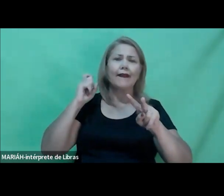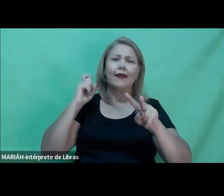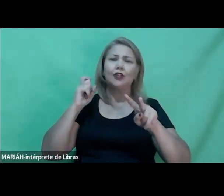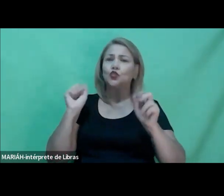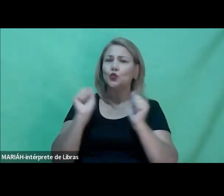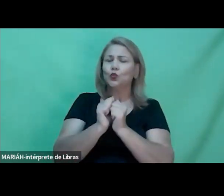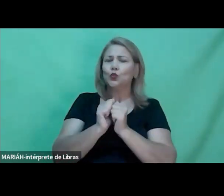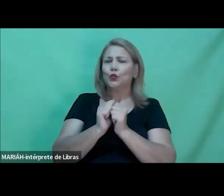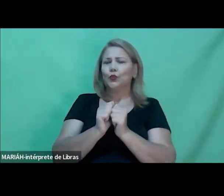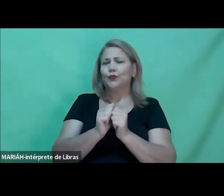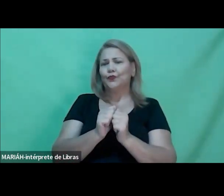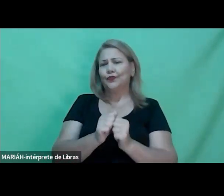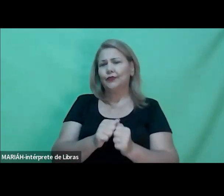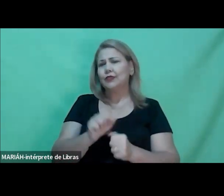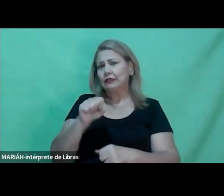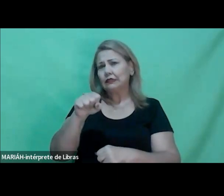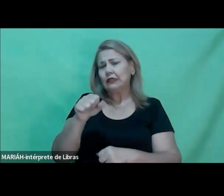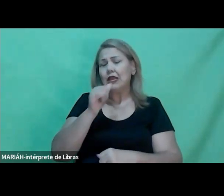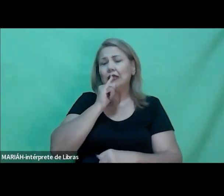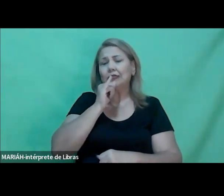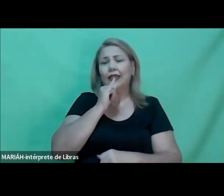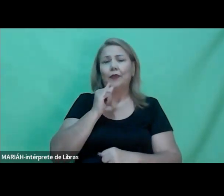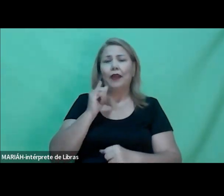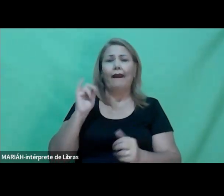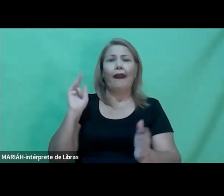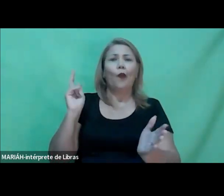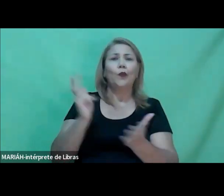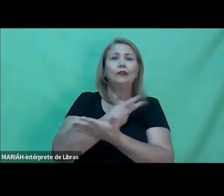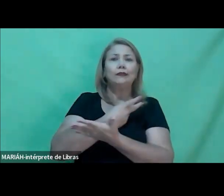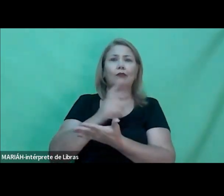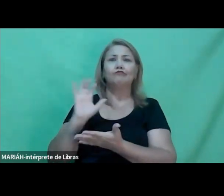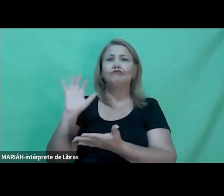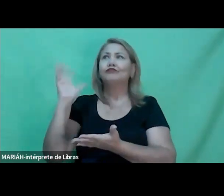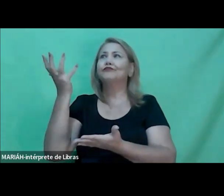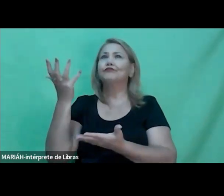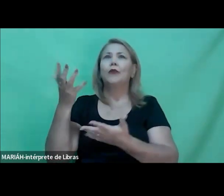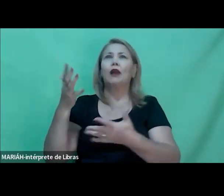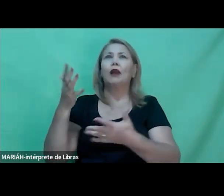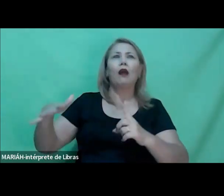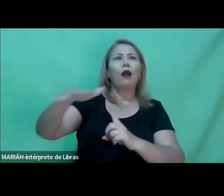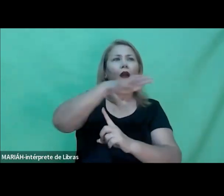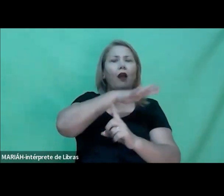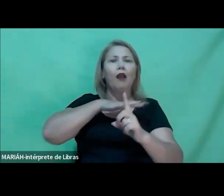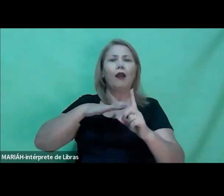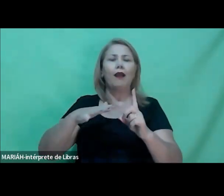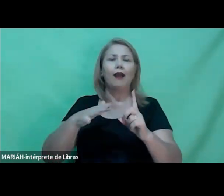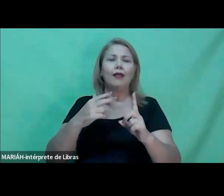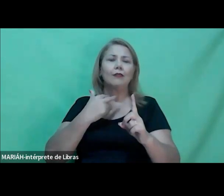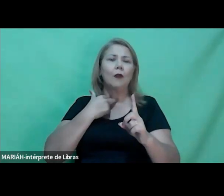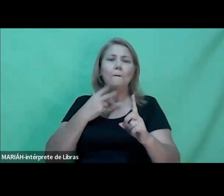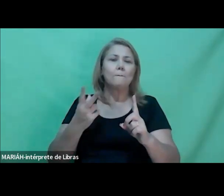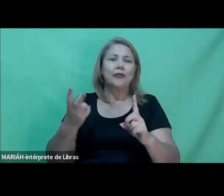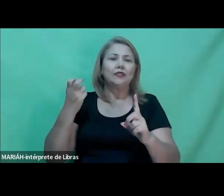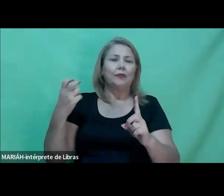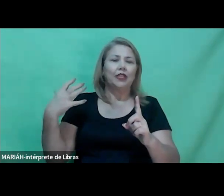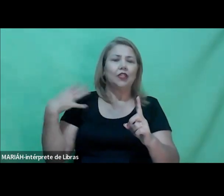eh lo que está sucediendo alrededor que no puede percibir tocando con con sus manos